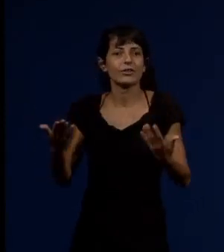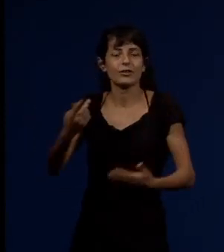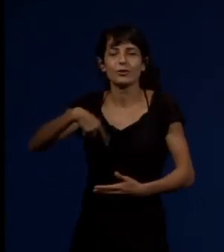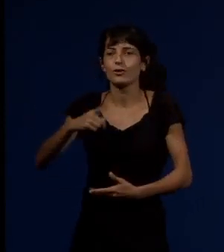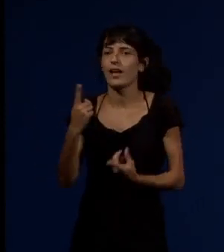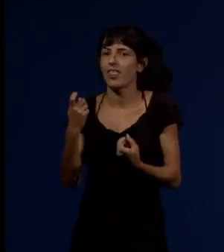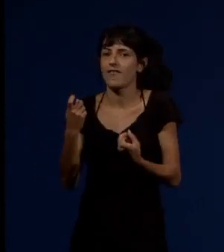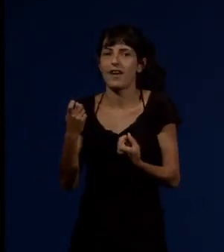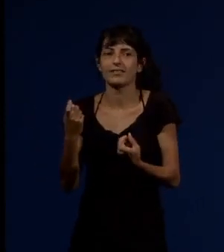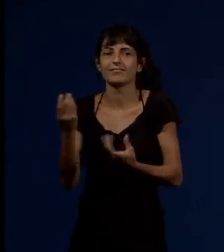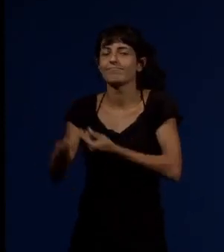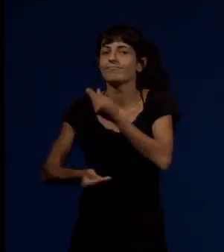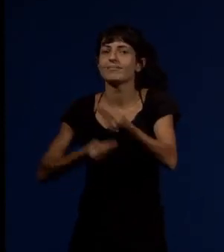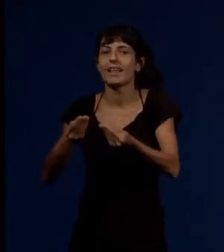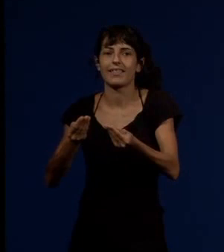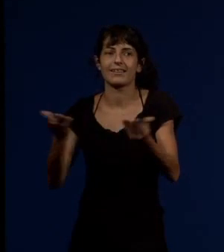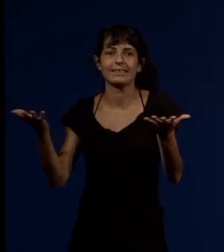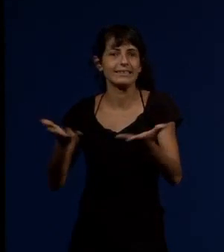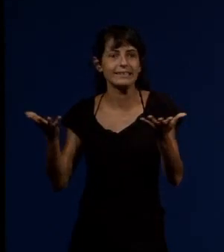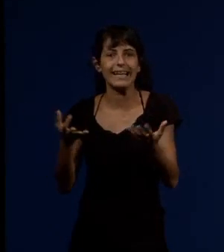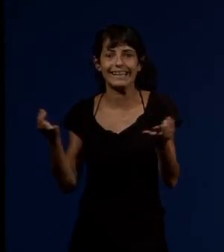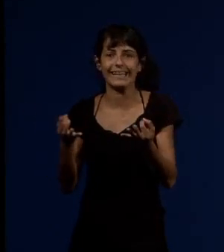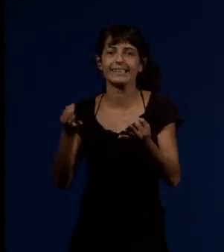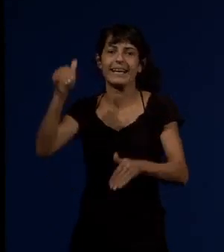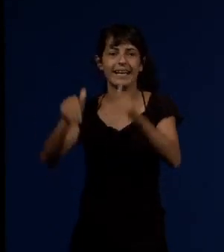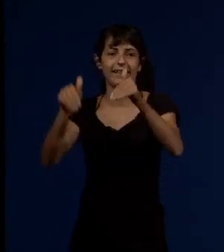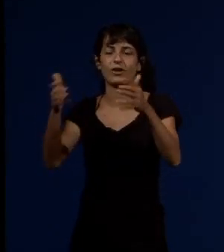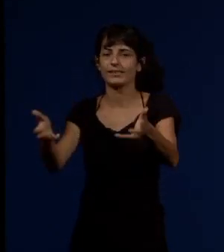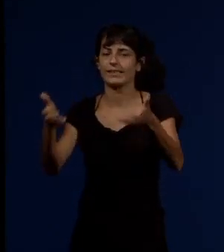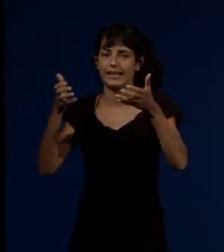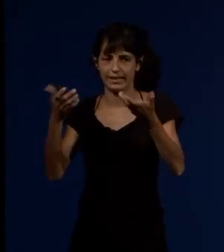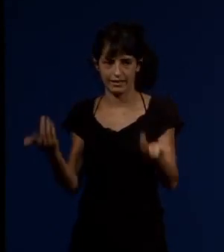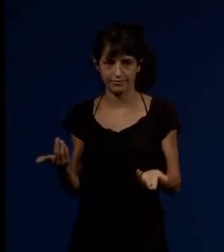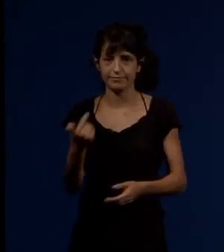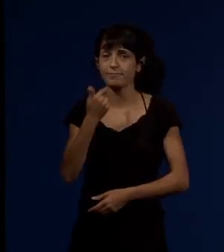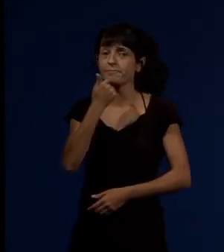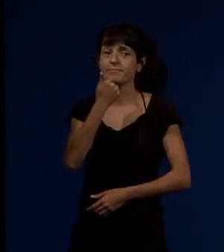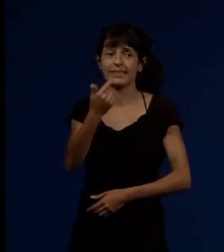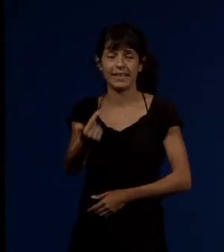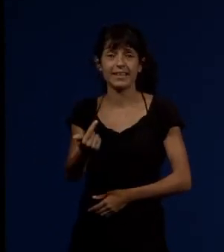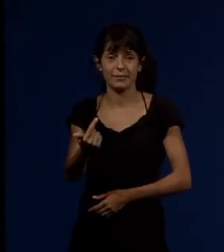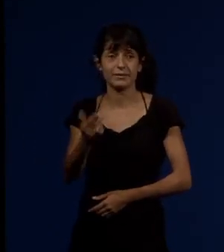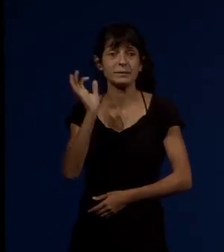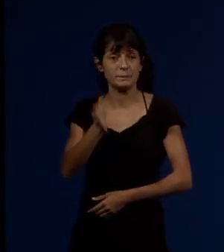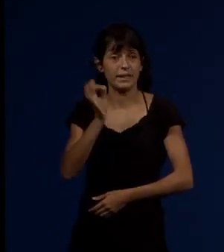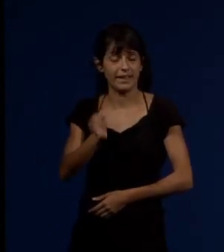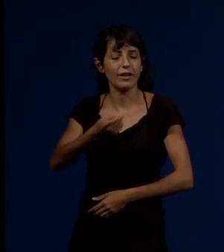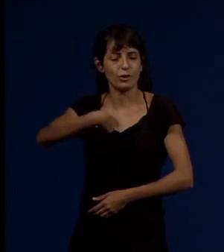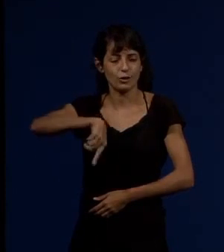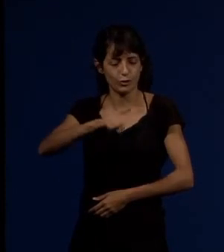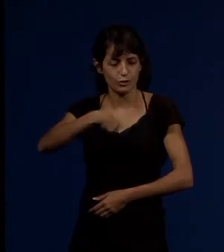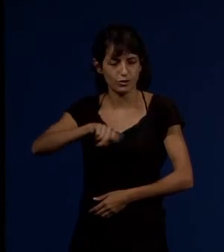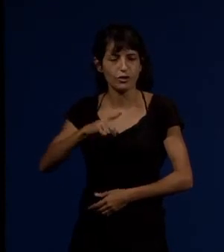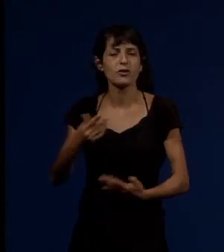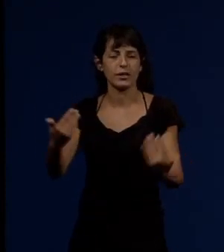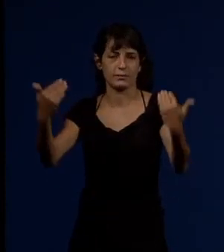urxencia vital, que é gañar estas eleccións. Temos a decencia de dicirmos que, claro, que somos quen de poñer